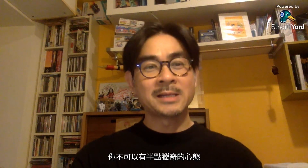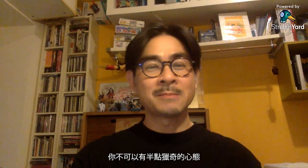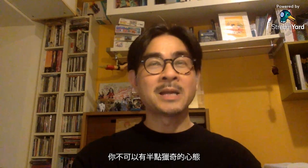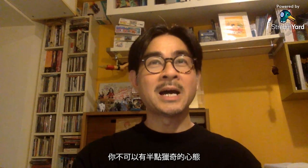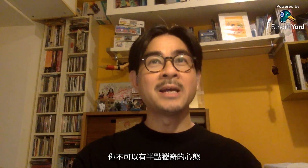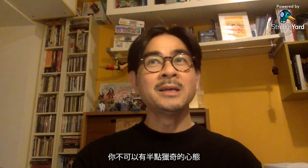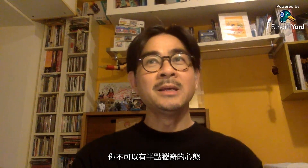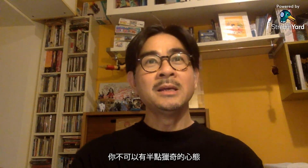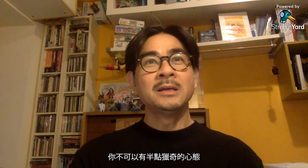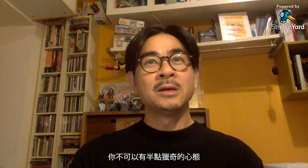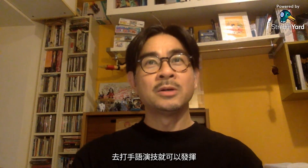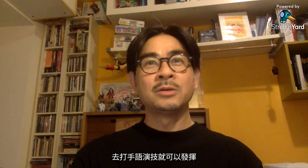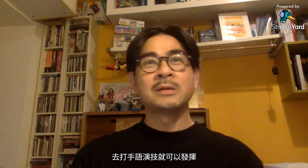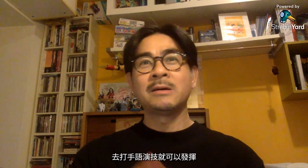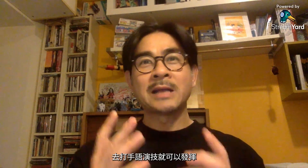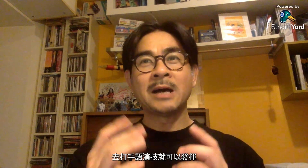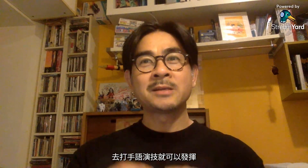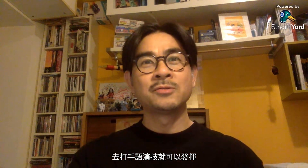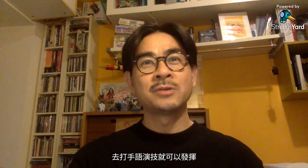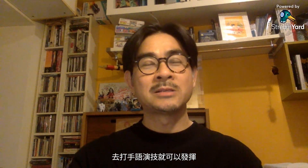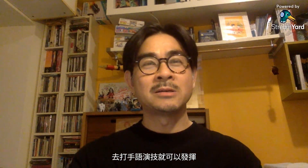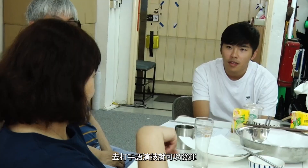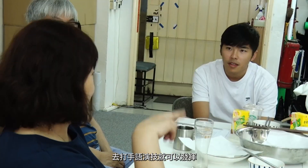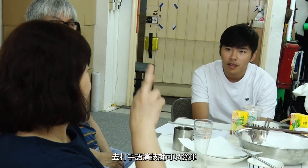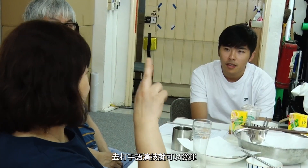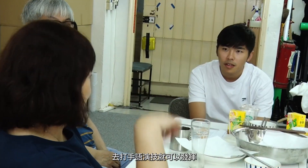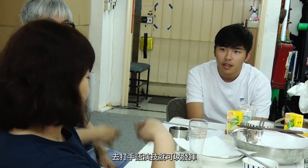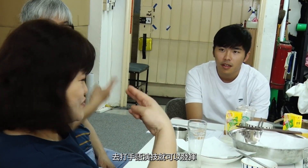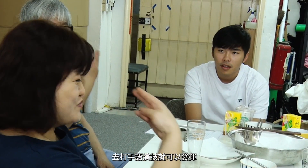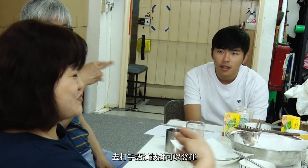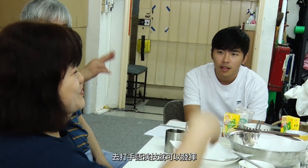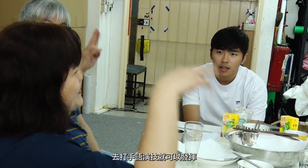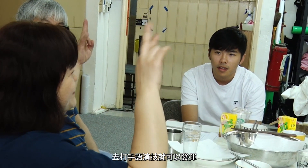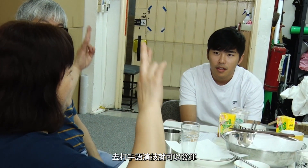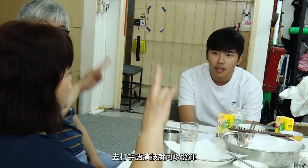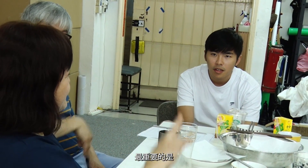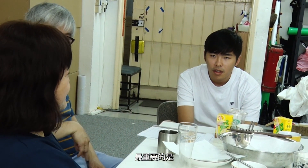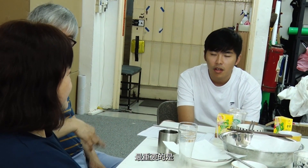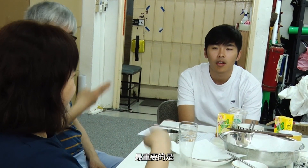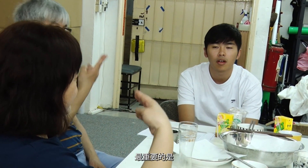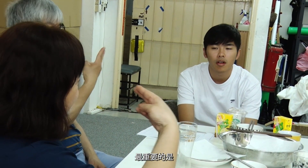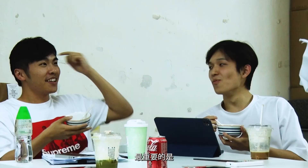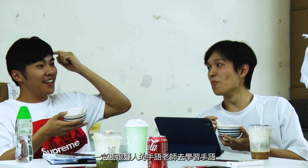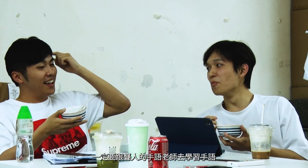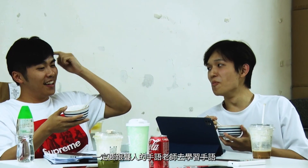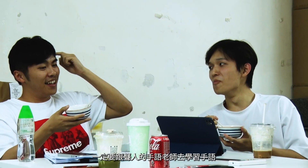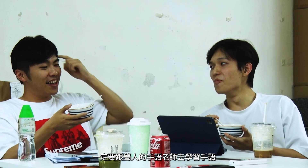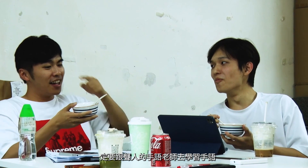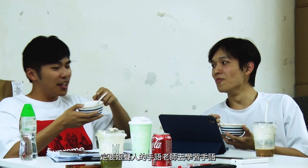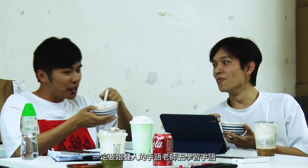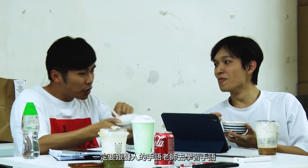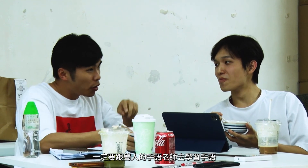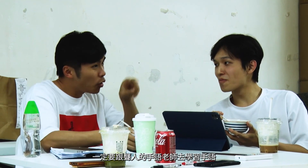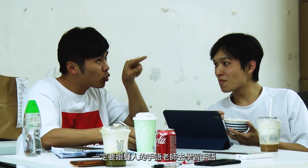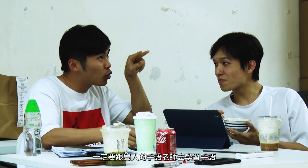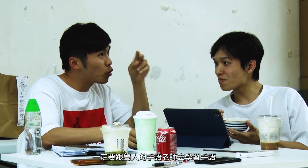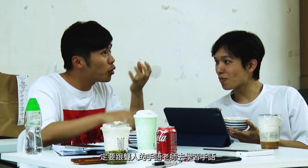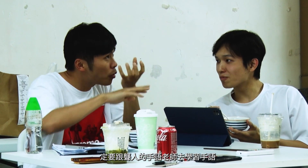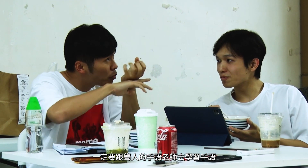心態去打手語啊，就可以即係演技有得發揮啊。而你最重要係一定要跟我哋嘅聾